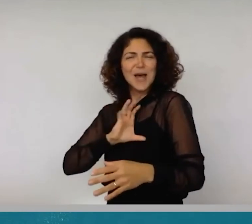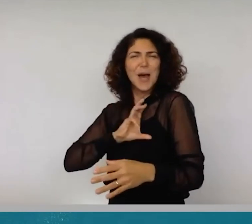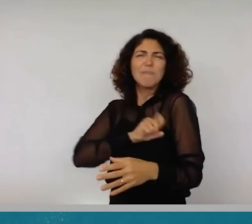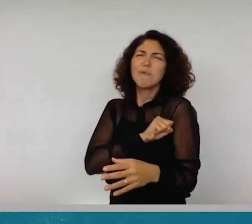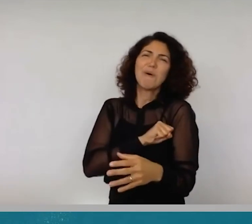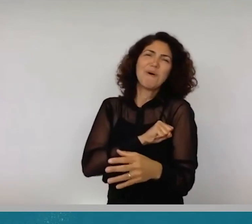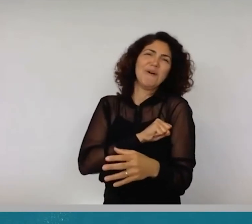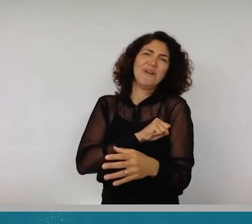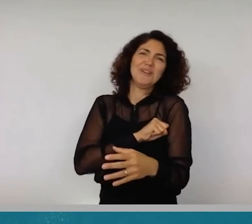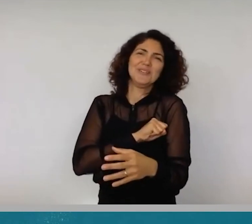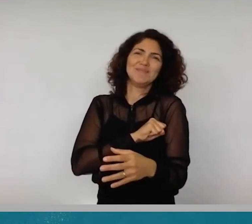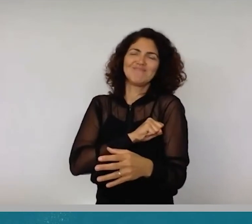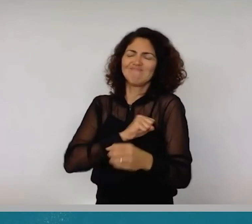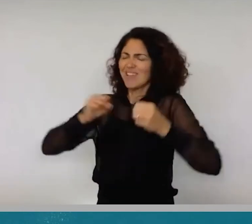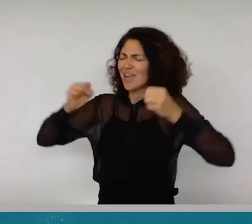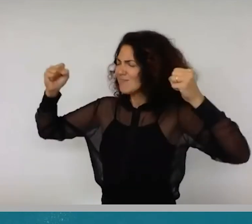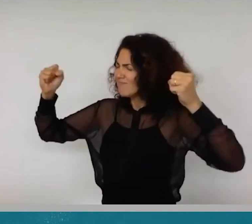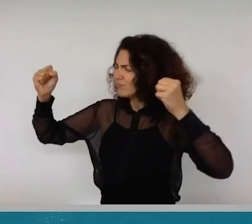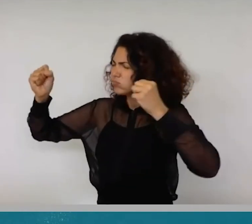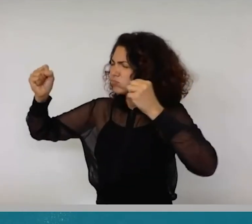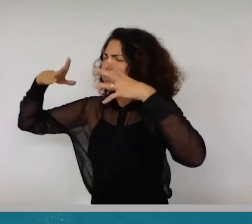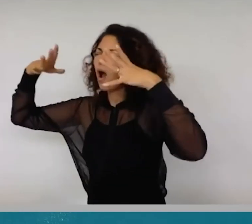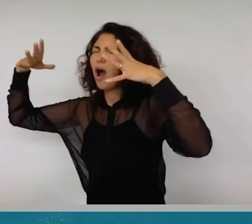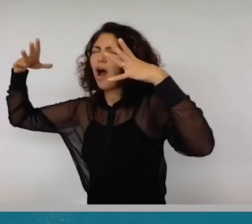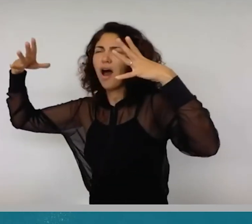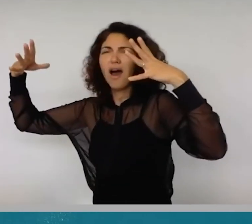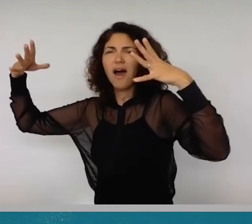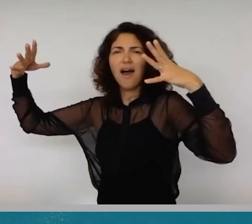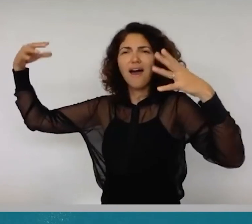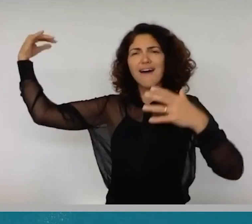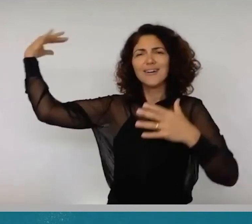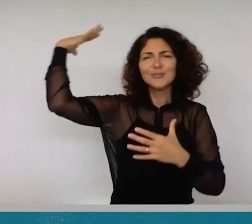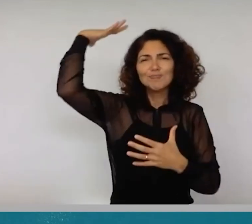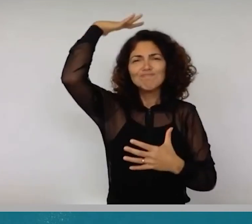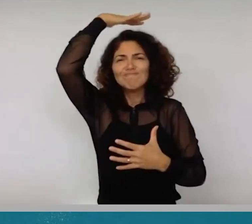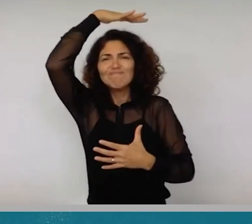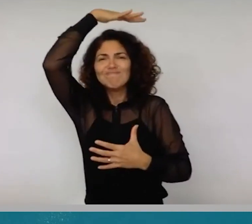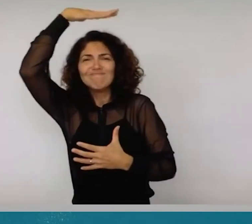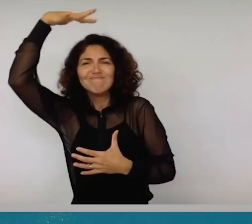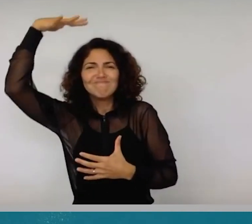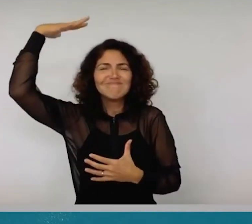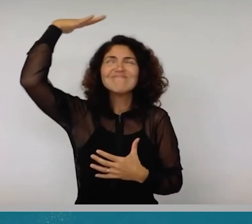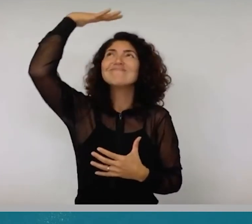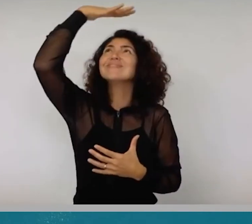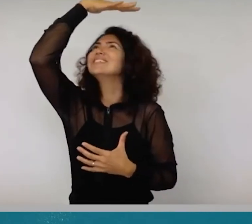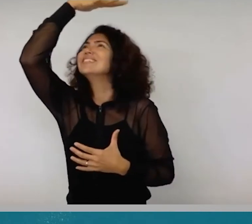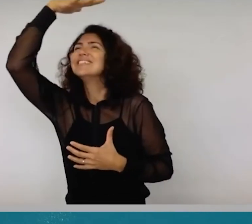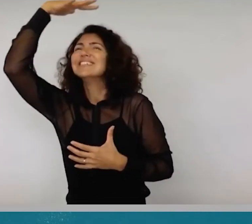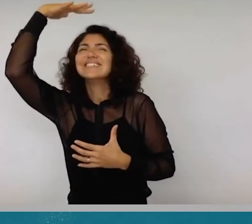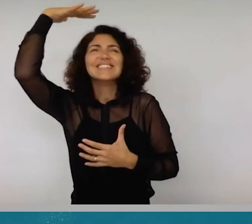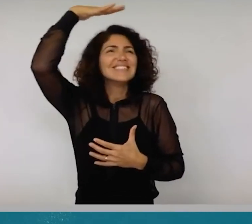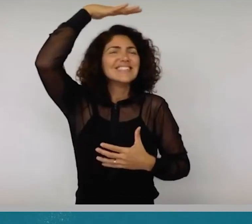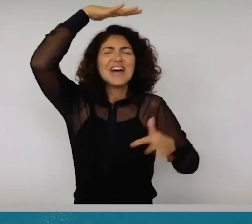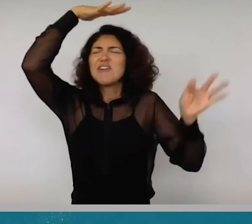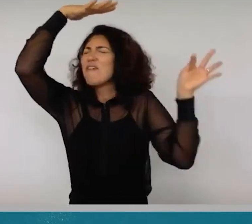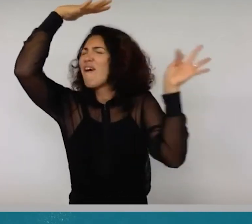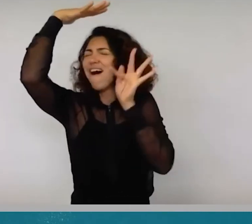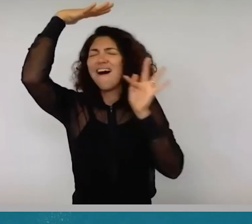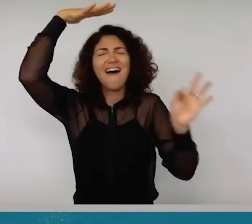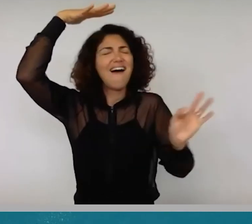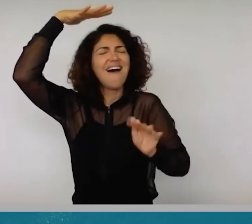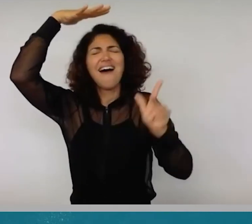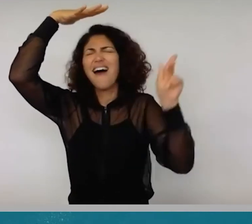dentro da luz, dentro da felicidade, dentro da paz, dentro da própria